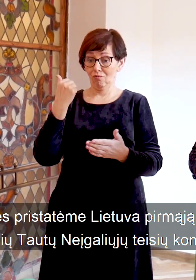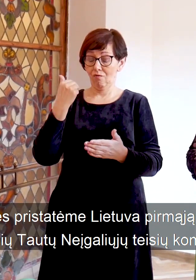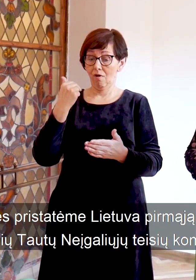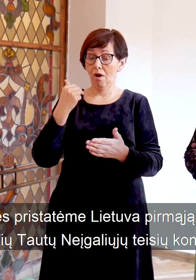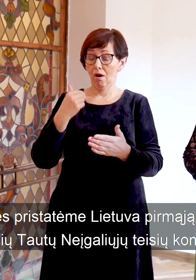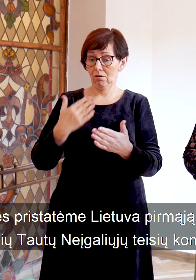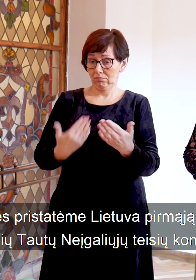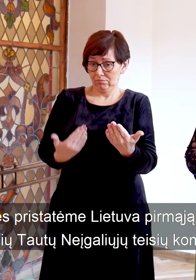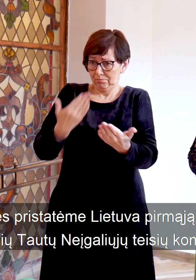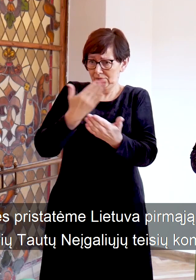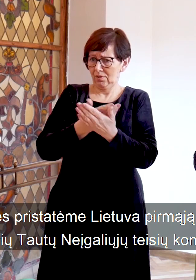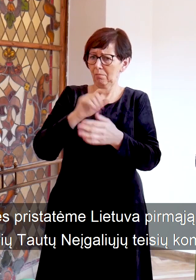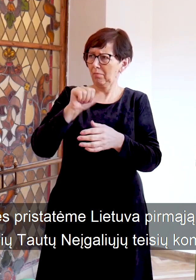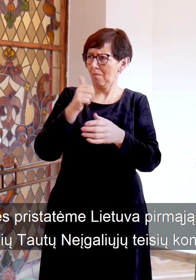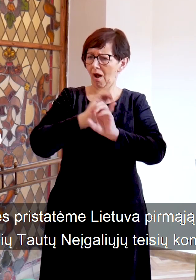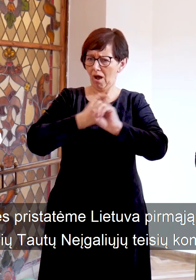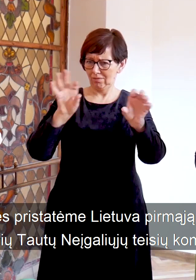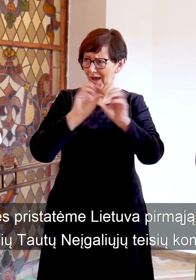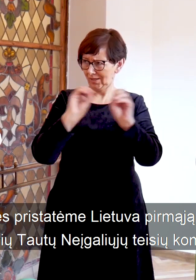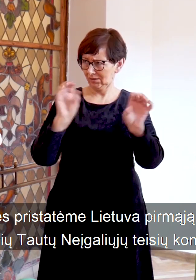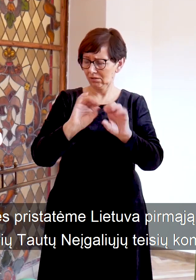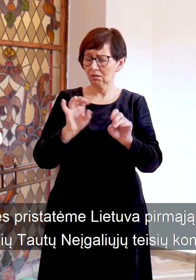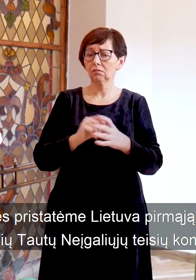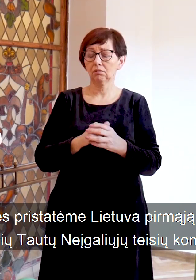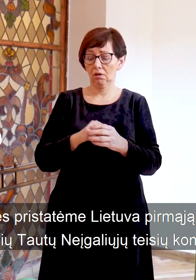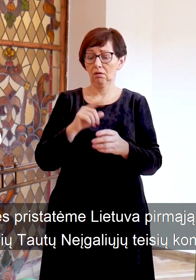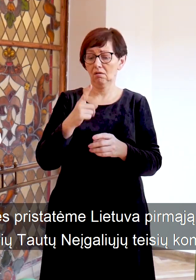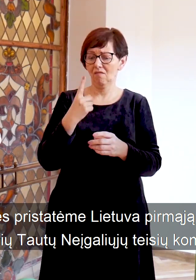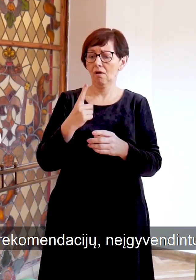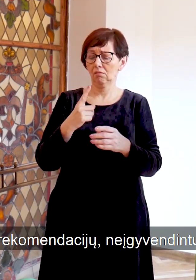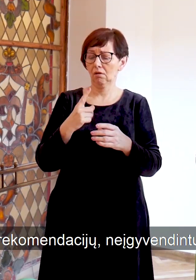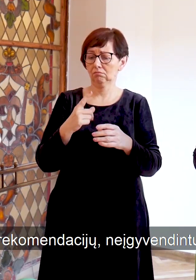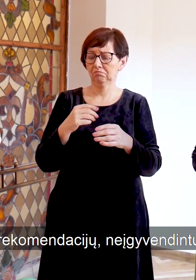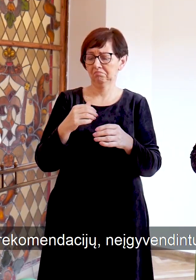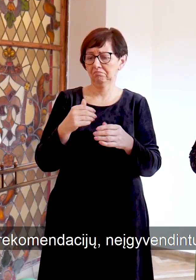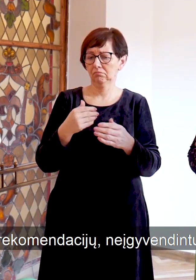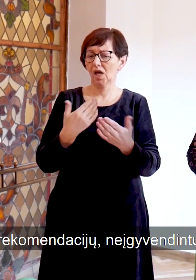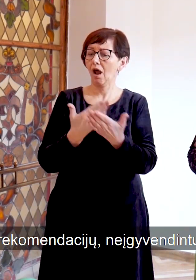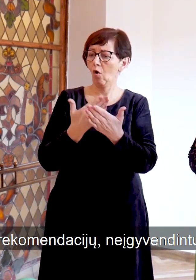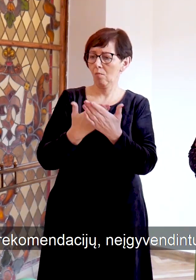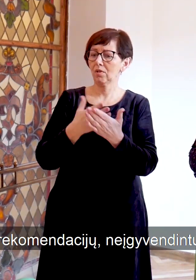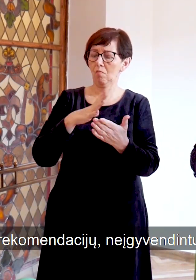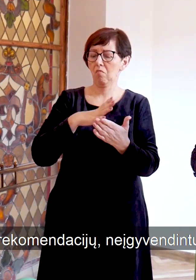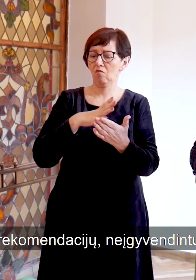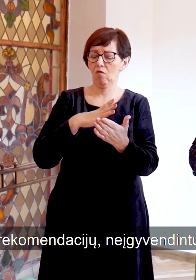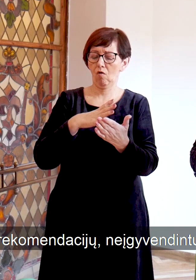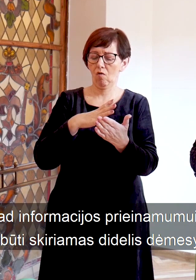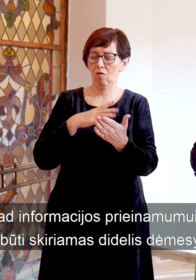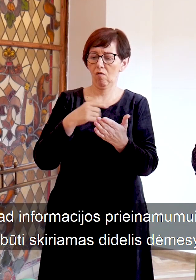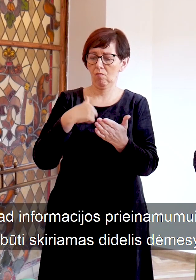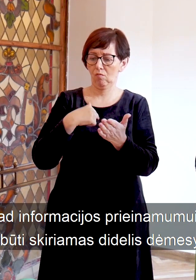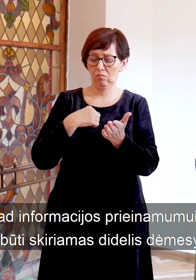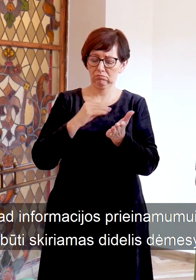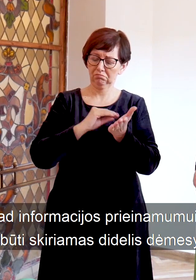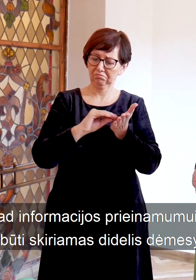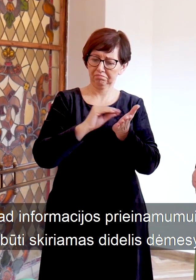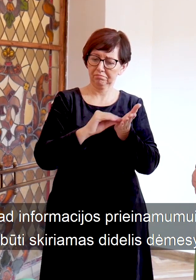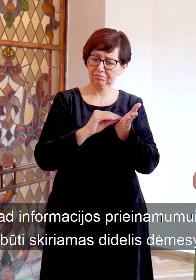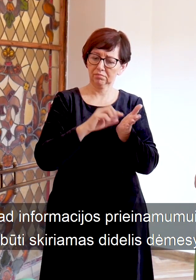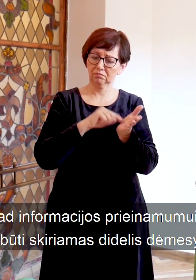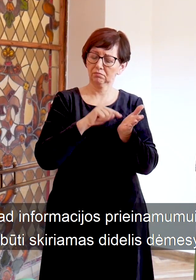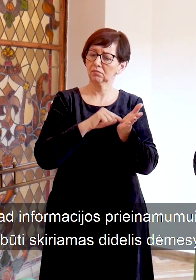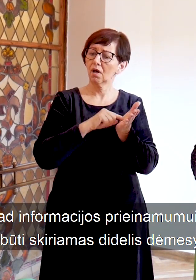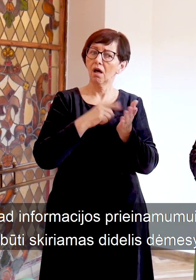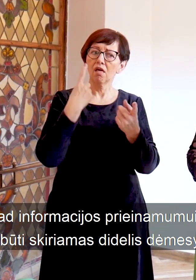tautų neįgaliųjų teisų komitete, tai kaip viena iš tų rekomendacijų neįgyvendintų, vis dėlto buvo rekomenduota, kad